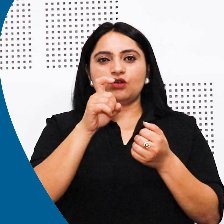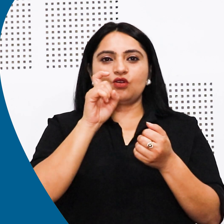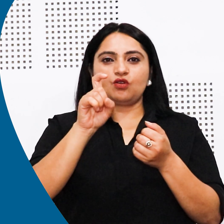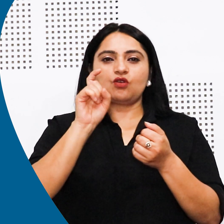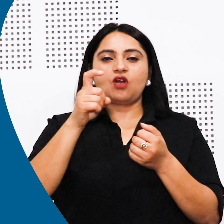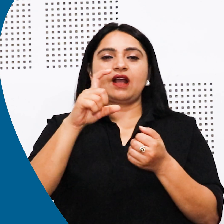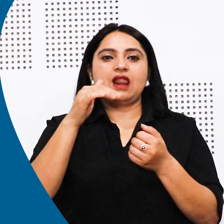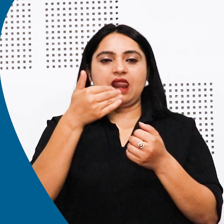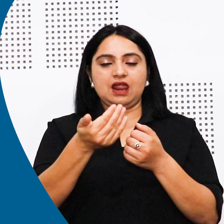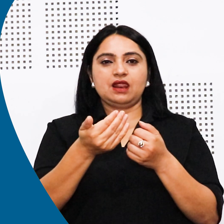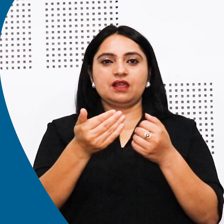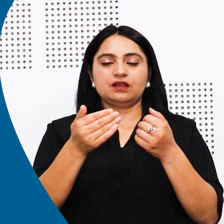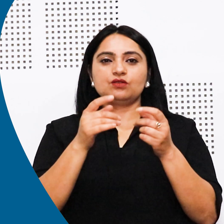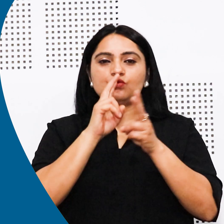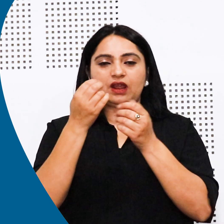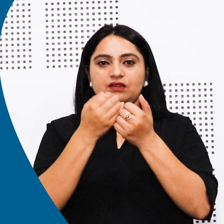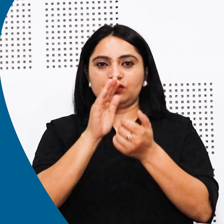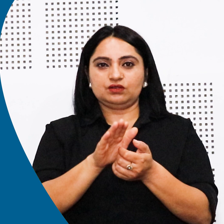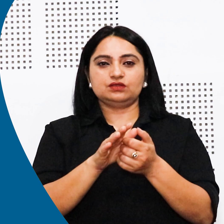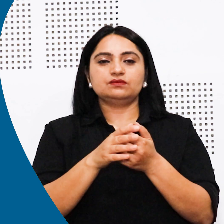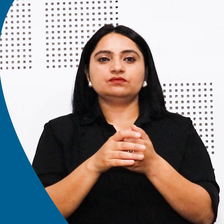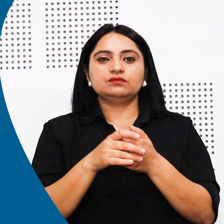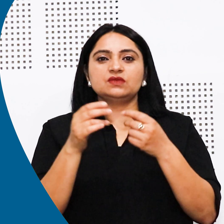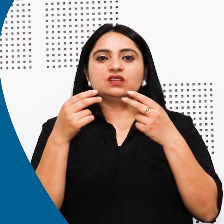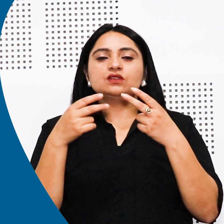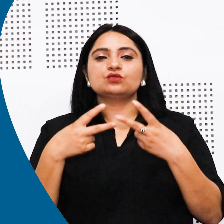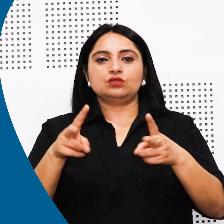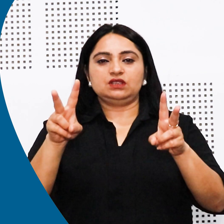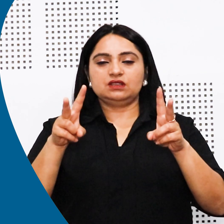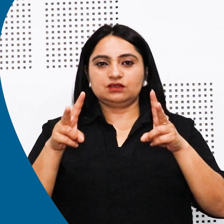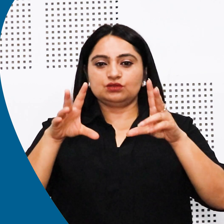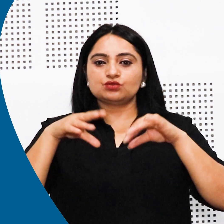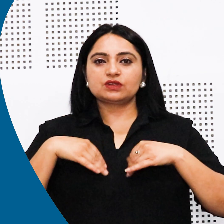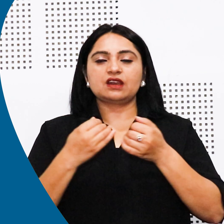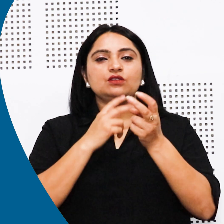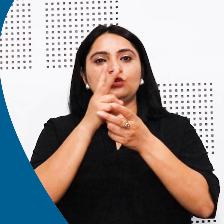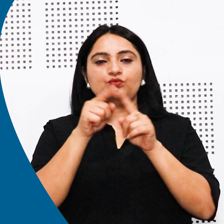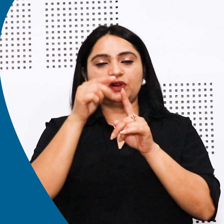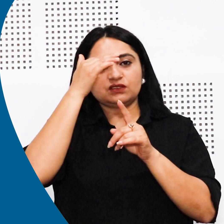अर्काको स्वतन्त्रतालाई स्वीकार गर्ने कुरा, स्वायत्ततालाई स्वीकार गर्ने खालको कुरा पनि समस्या छ। अब